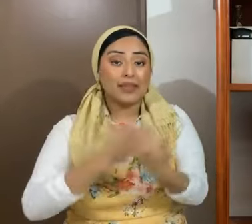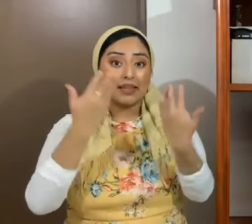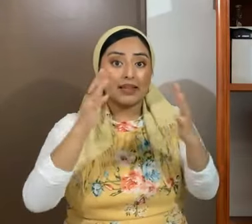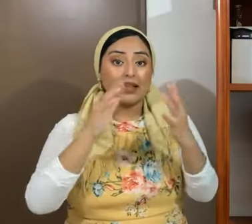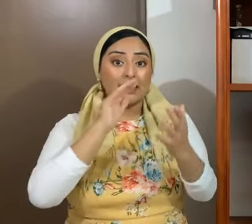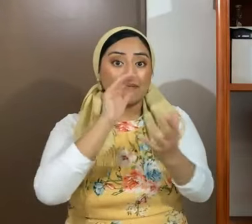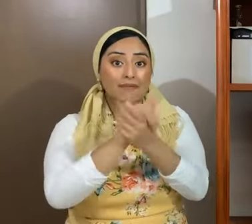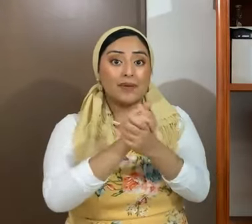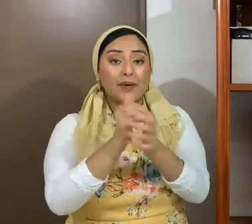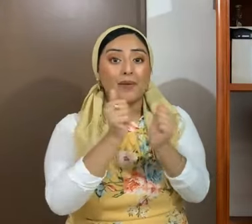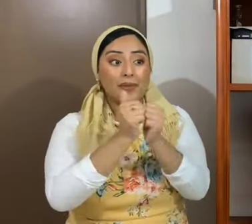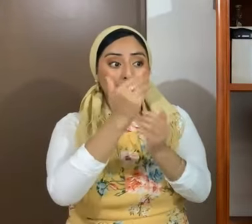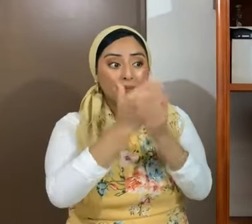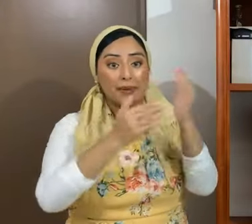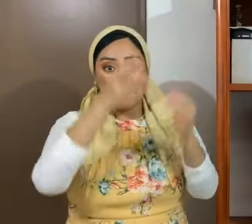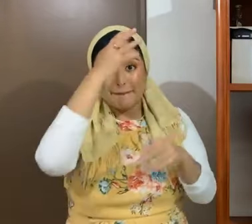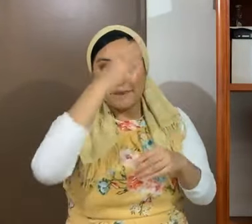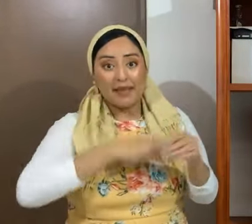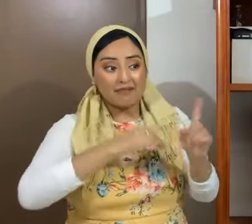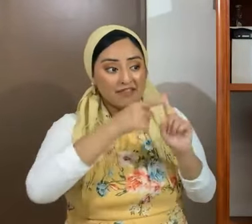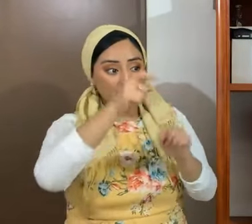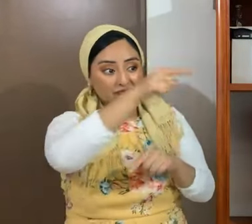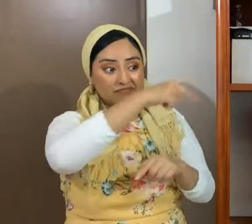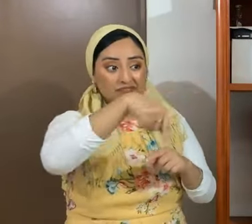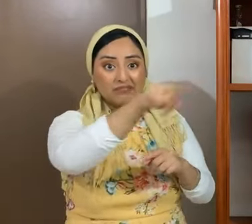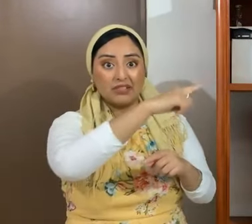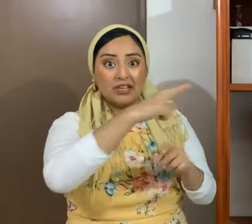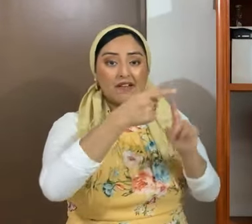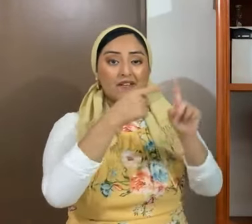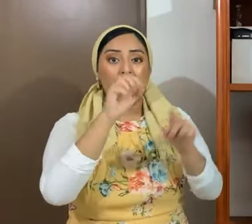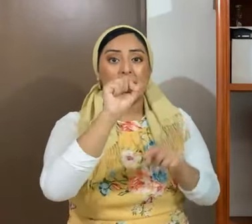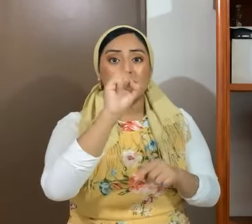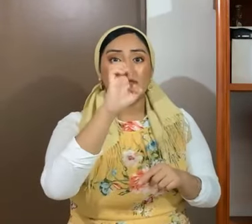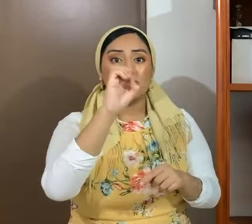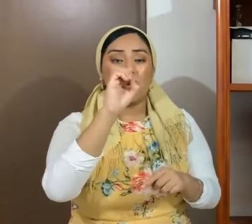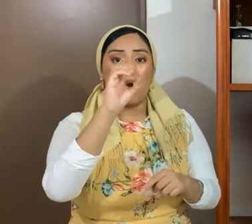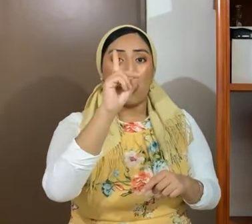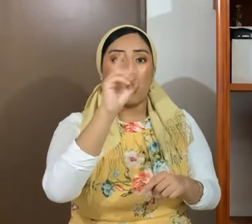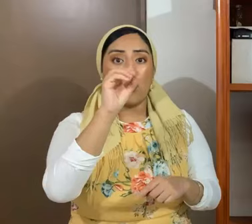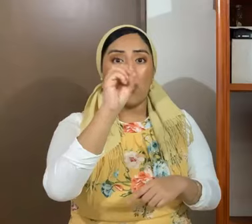casados con sodomitas. O sea, imagínense qué terrible.